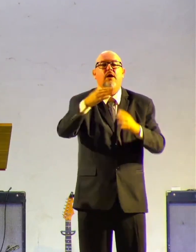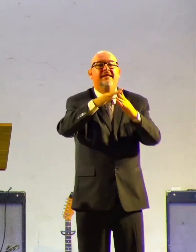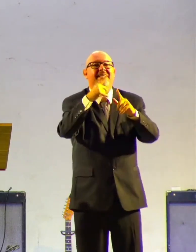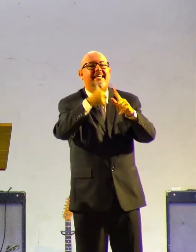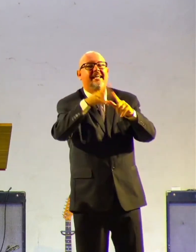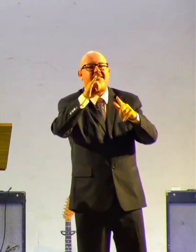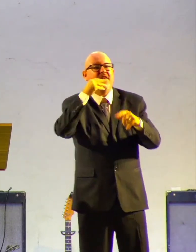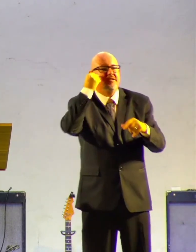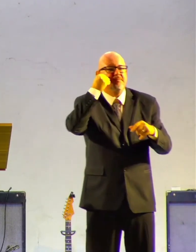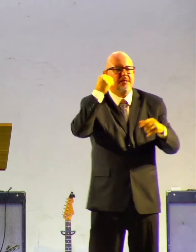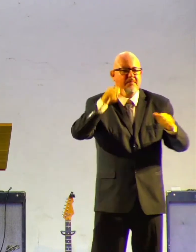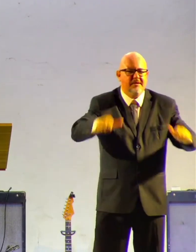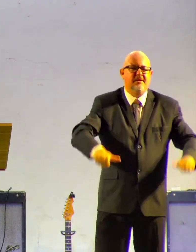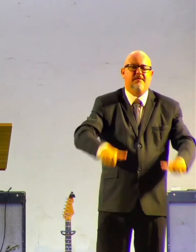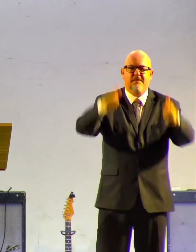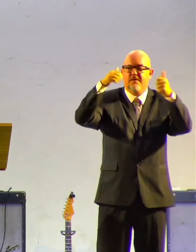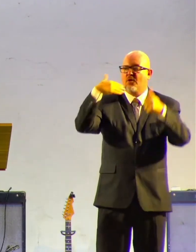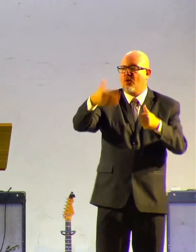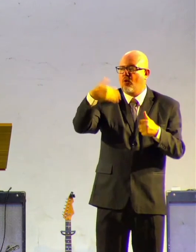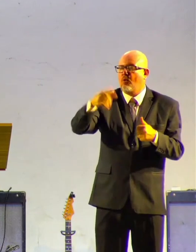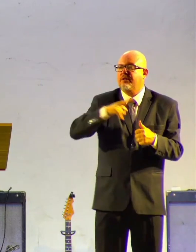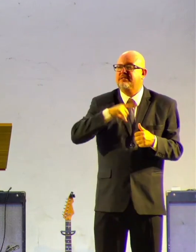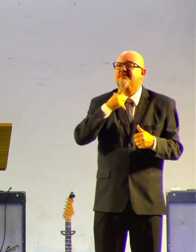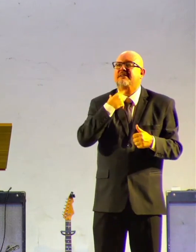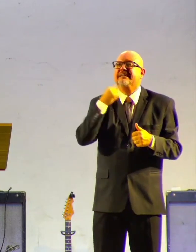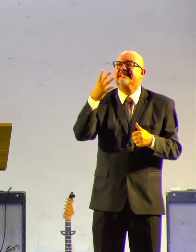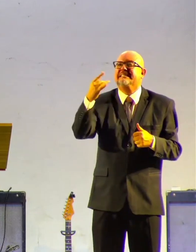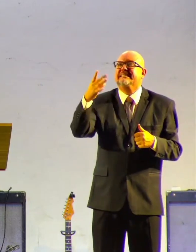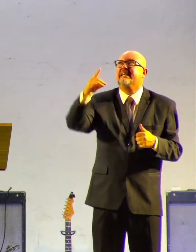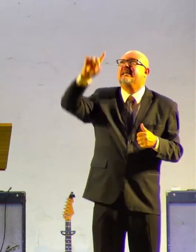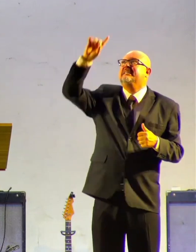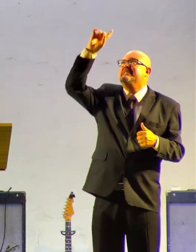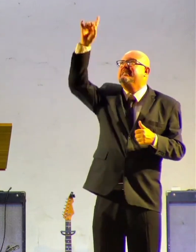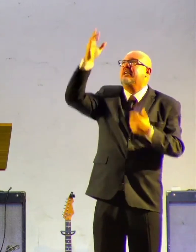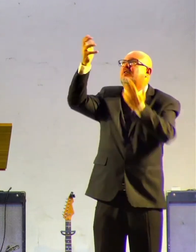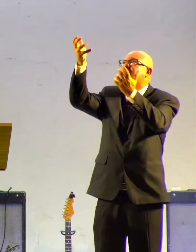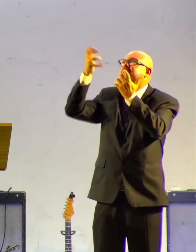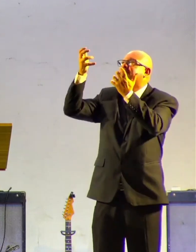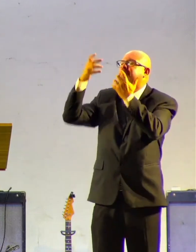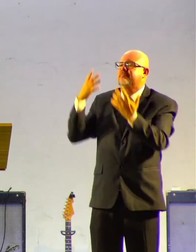avivamento, irmãos? É quando a igreja tiver sede de Deus,